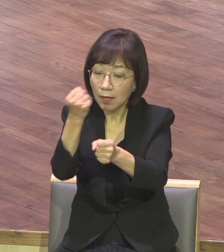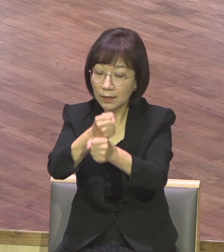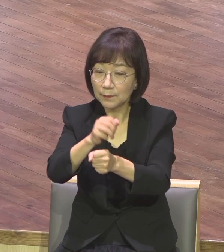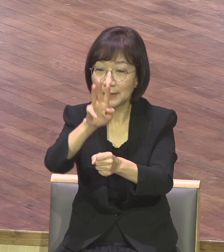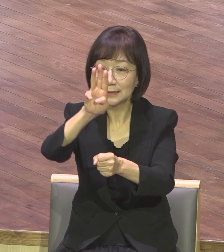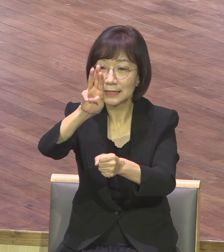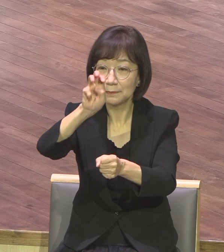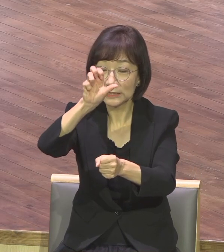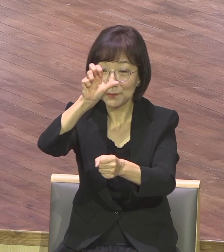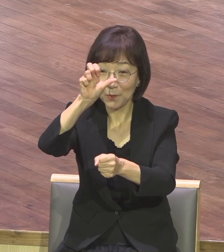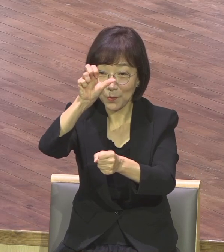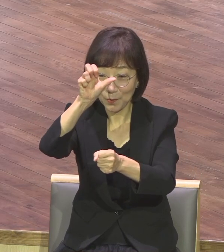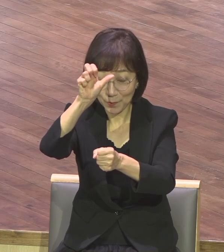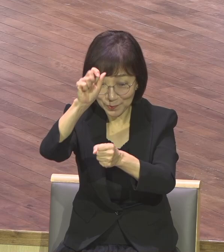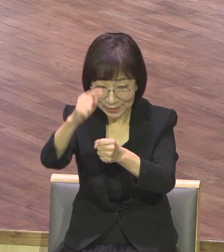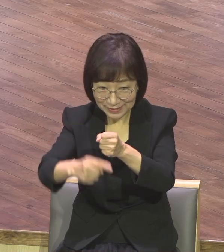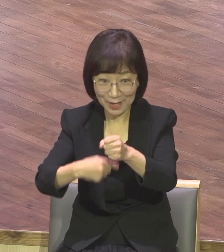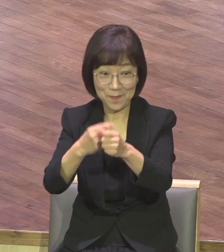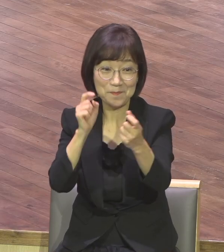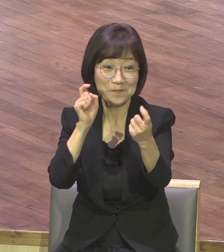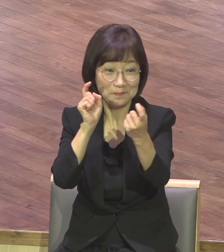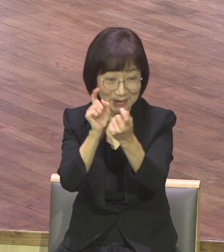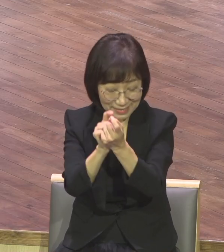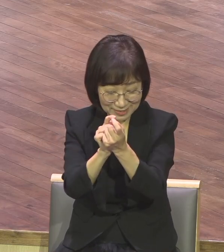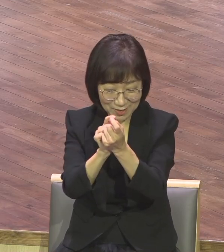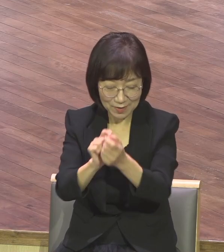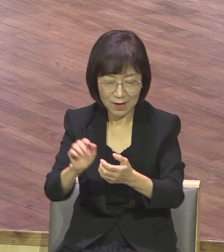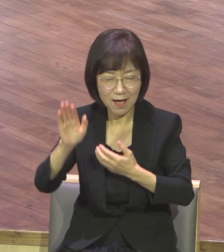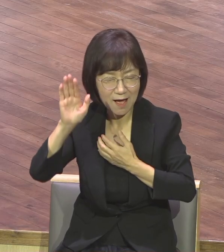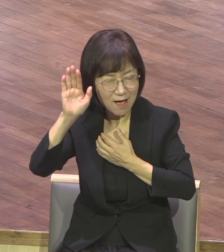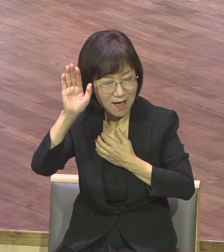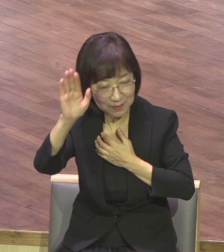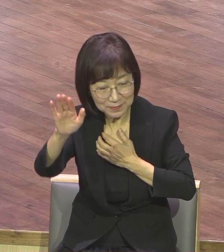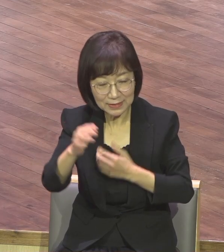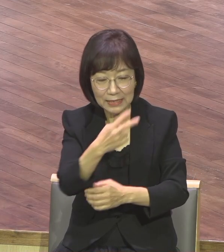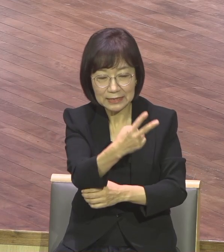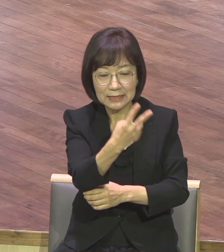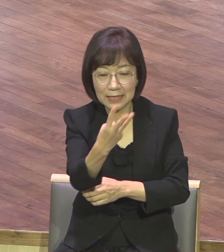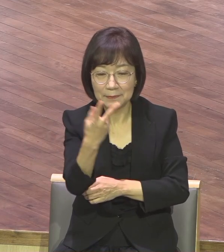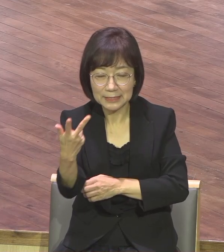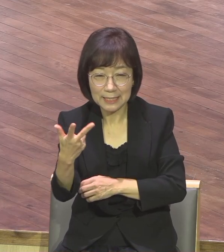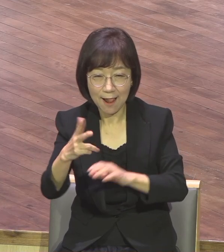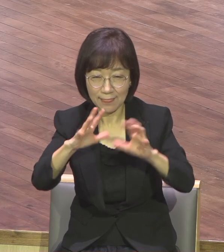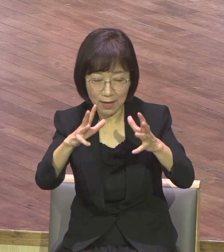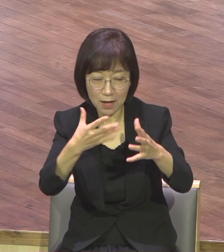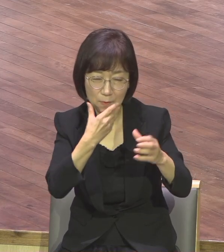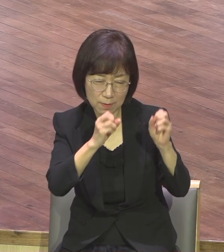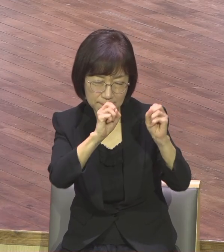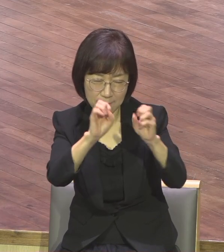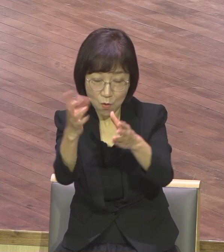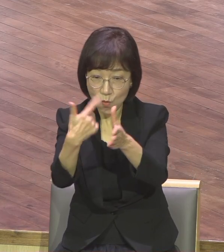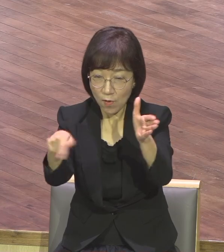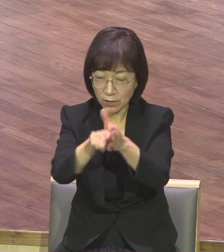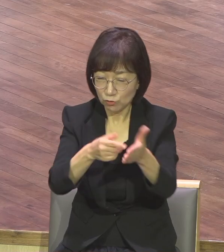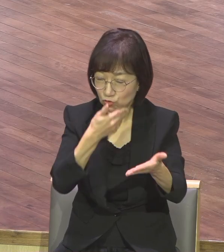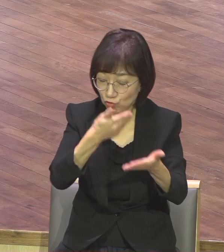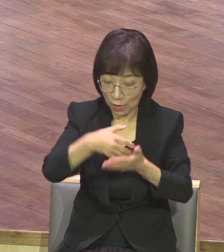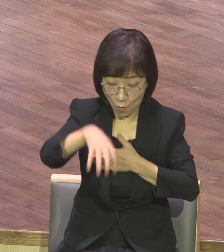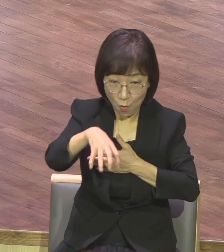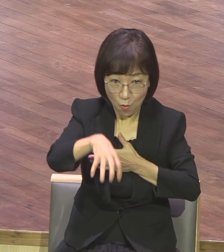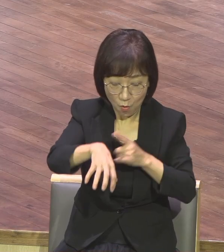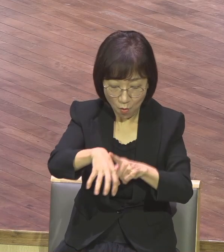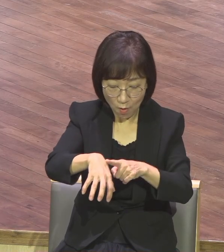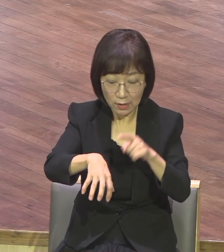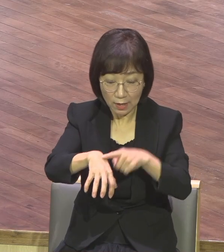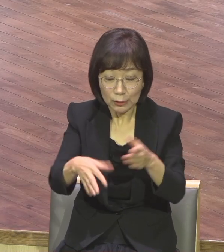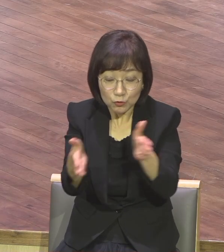우리 예원교회가 앞으로 237 나라 플랫폼의 역할을 그렇게 해야 한다라는 이